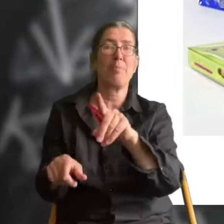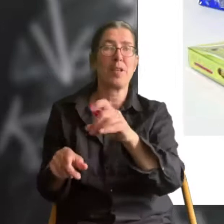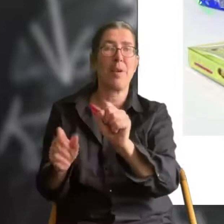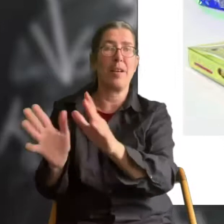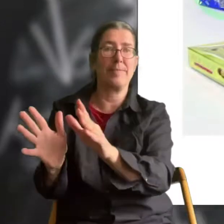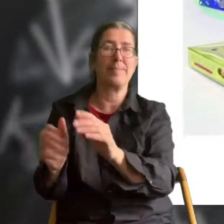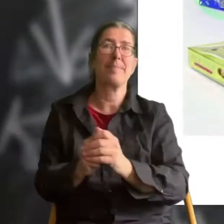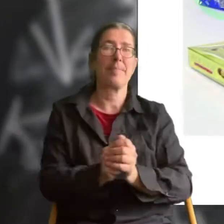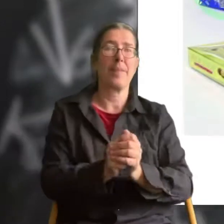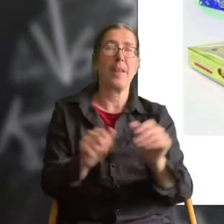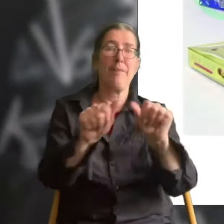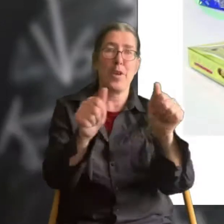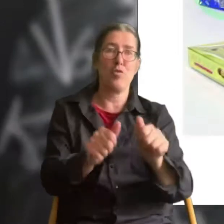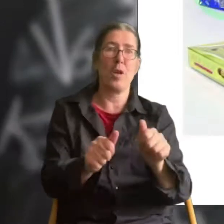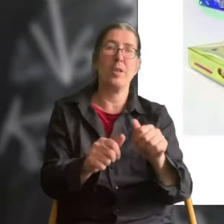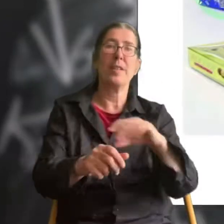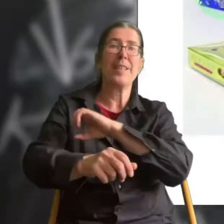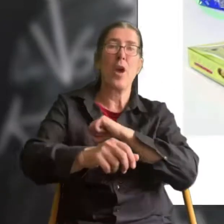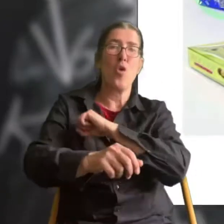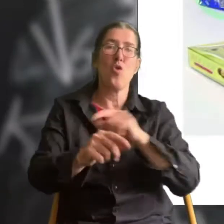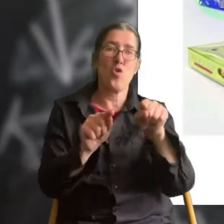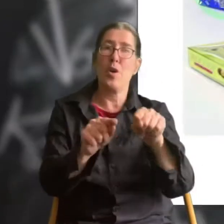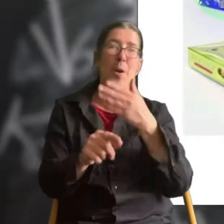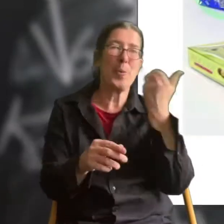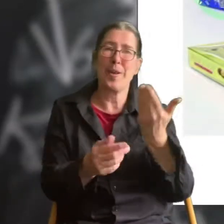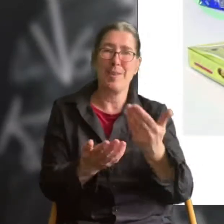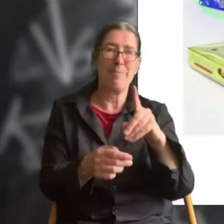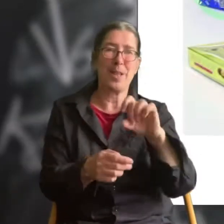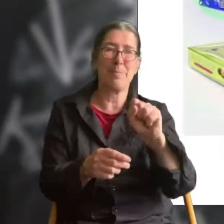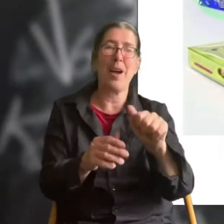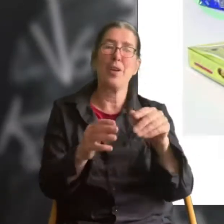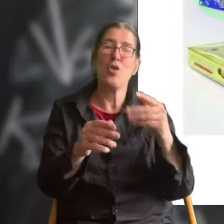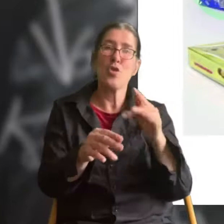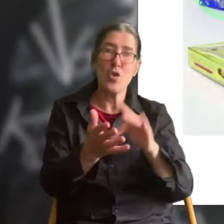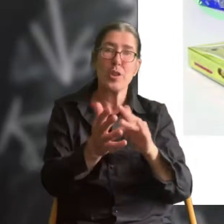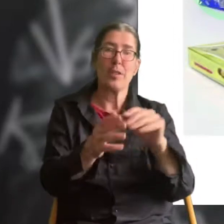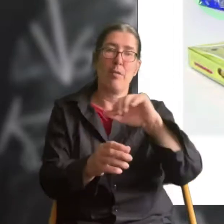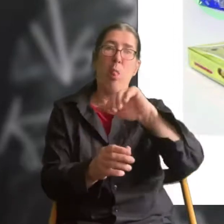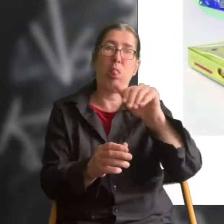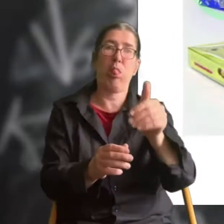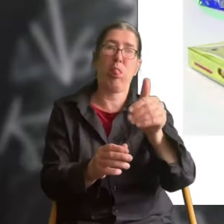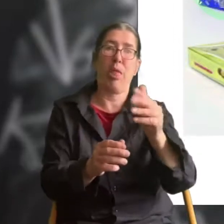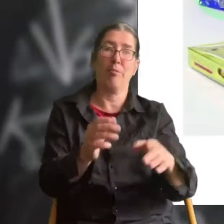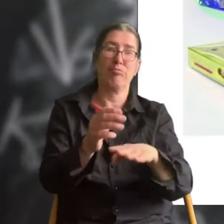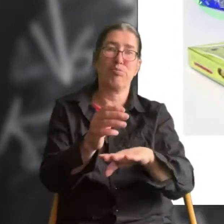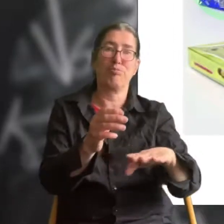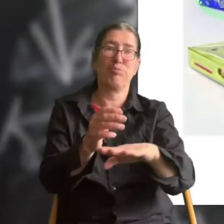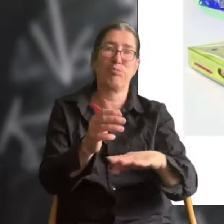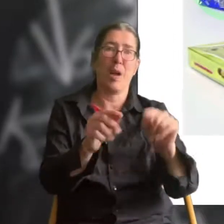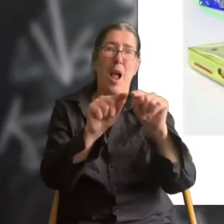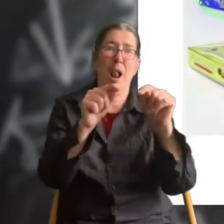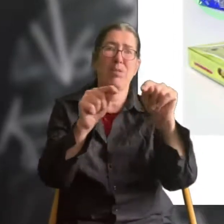Prisma. Diese Figur, dieses Deodorant, das ist kein Prisma, weil die Deckfläche anders aussieht als